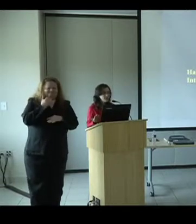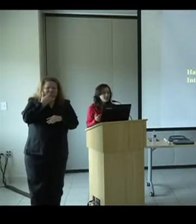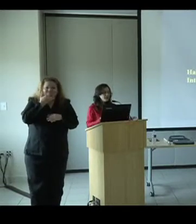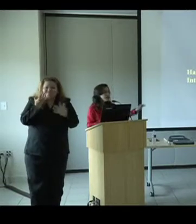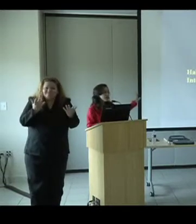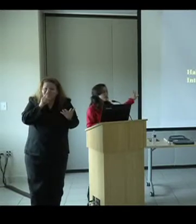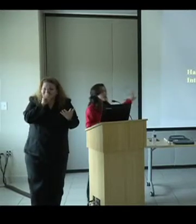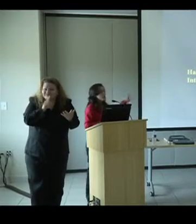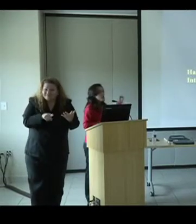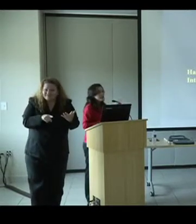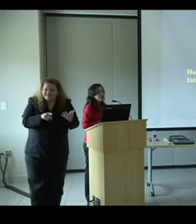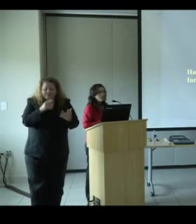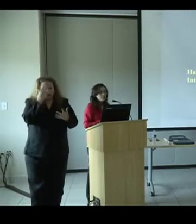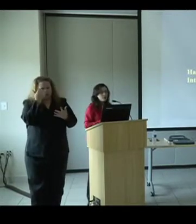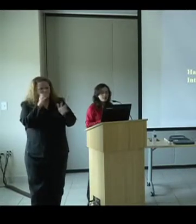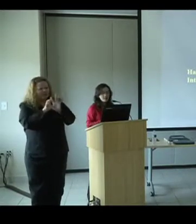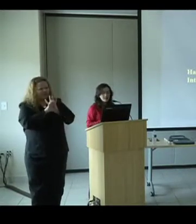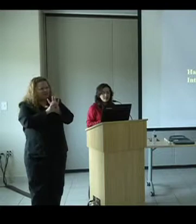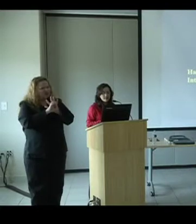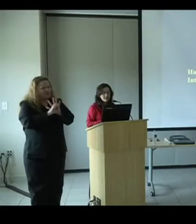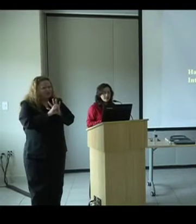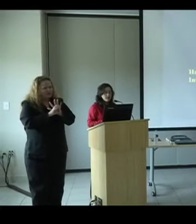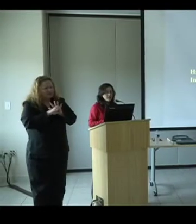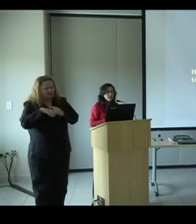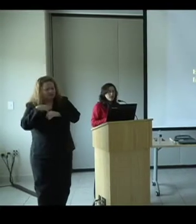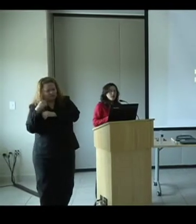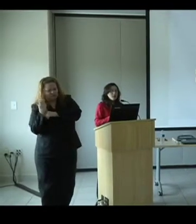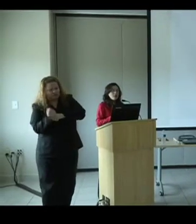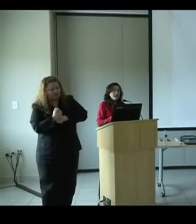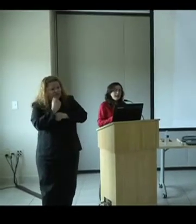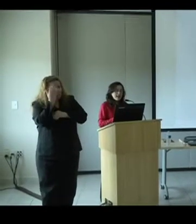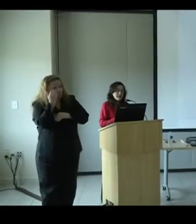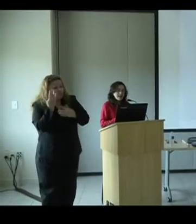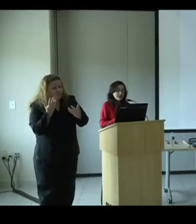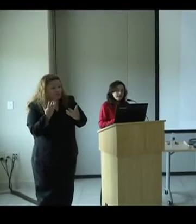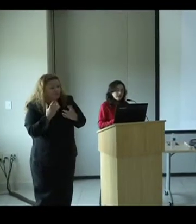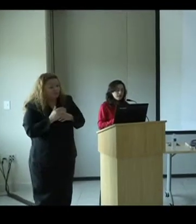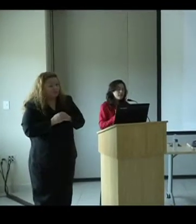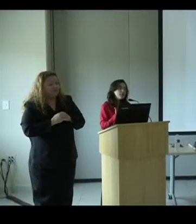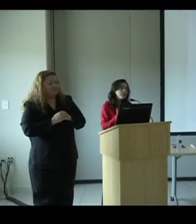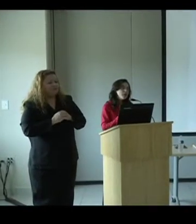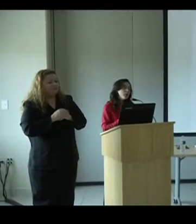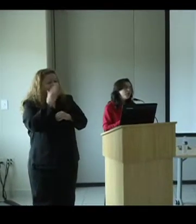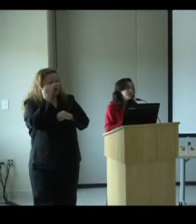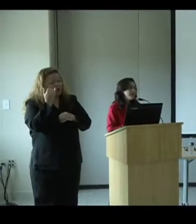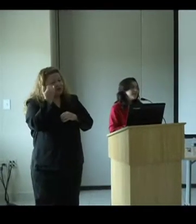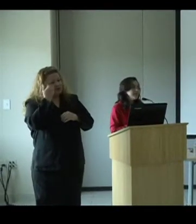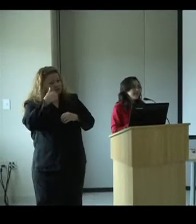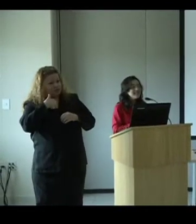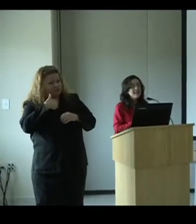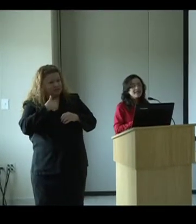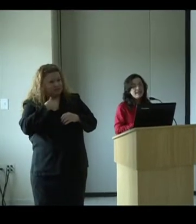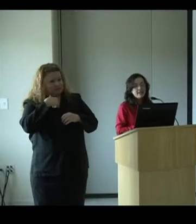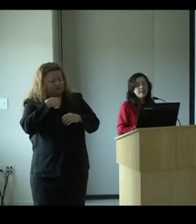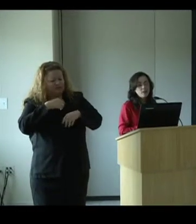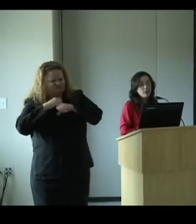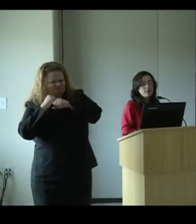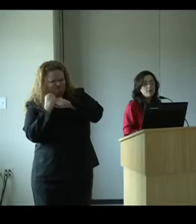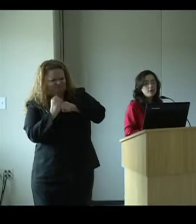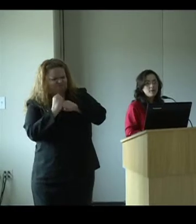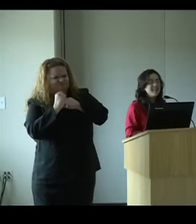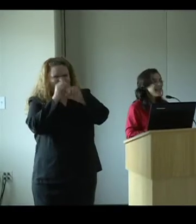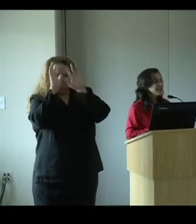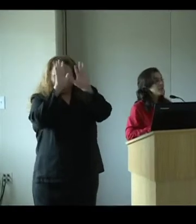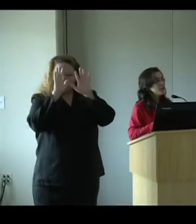Y por qué pongo yo esa foto de un tenista porque es si yo tengo un tenista que es excelente